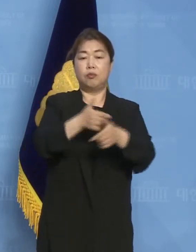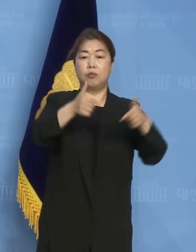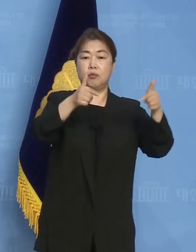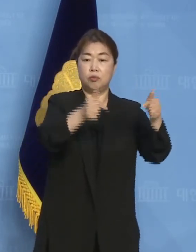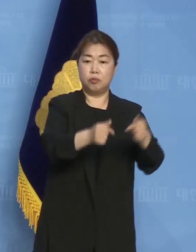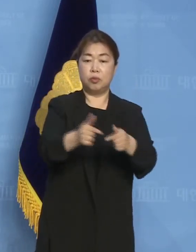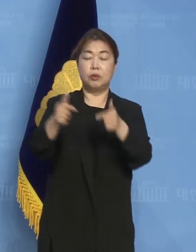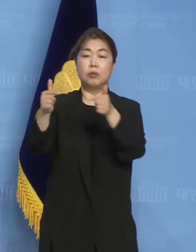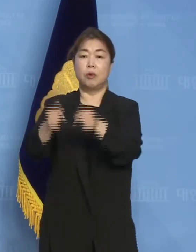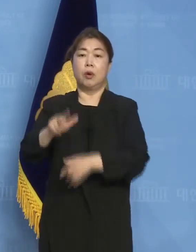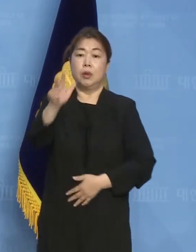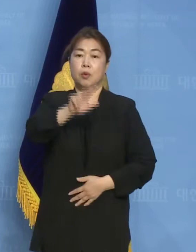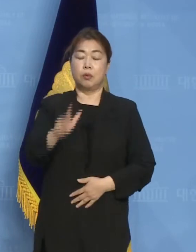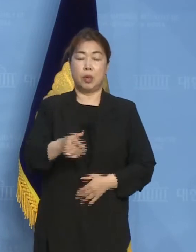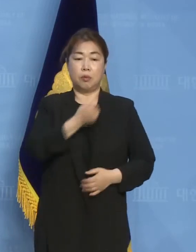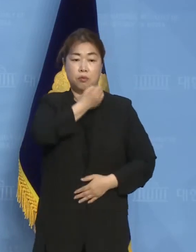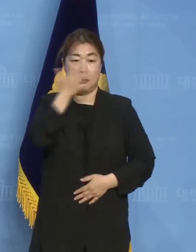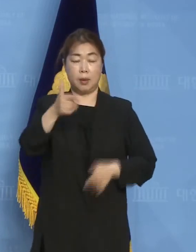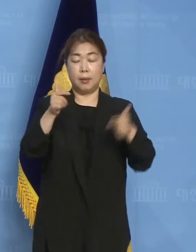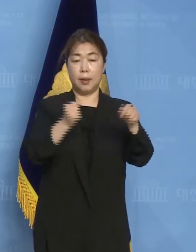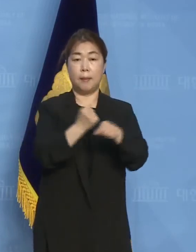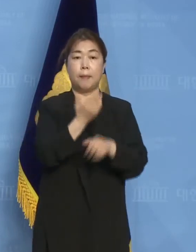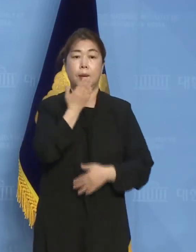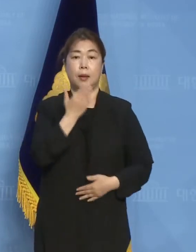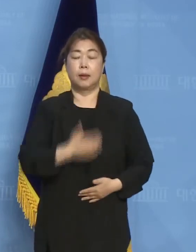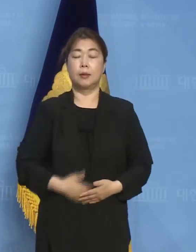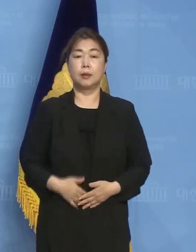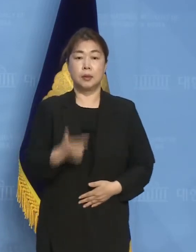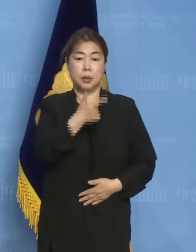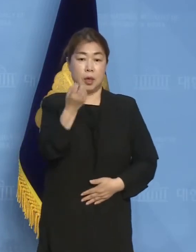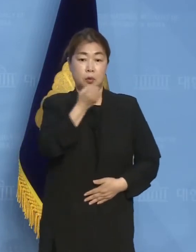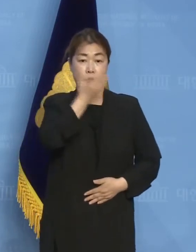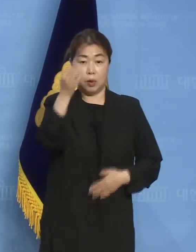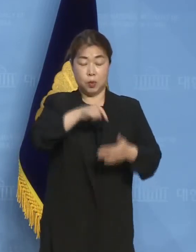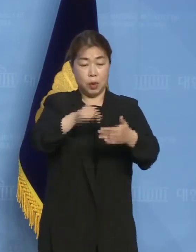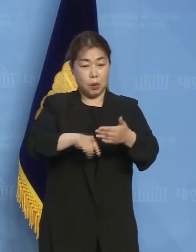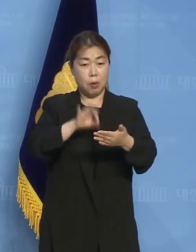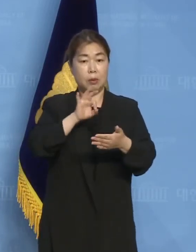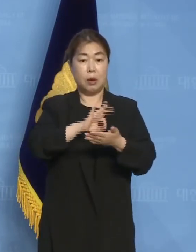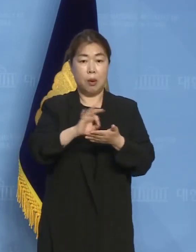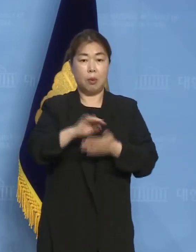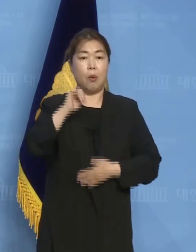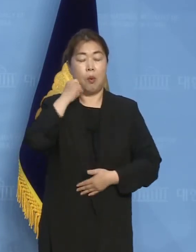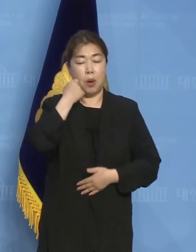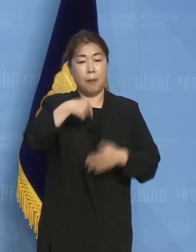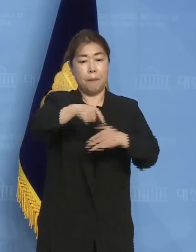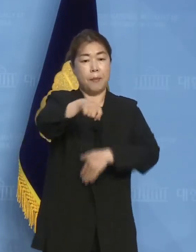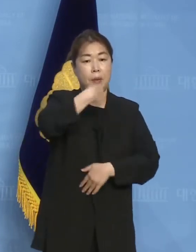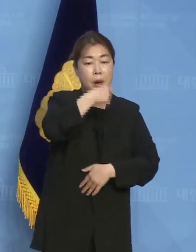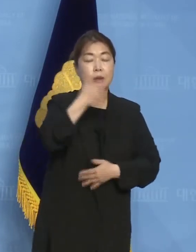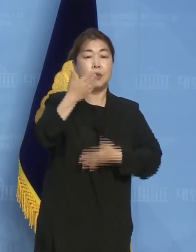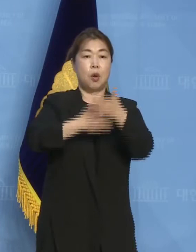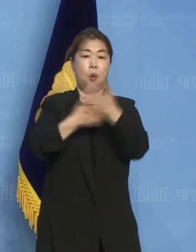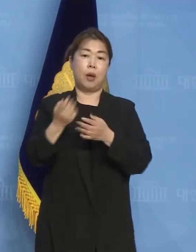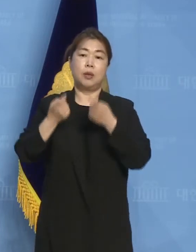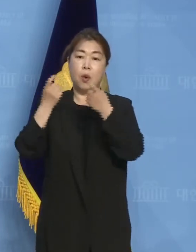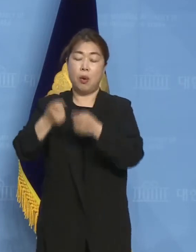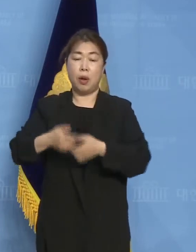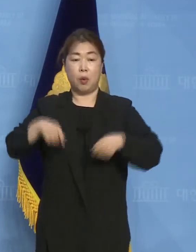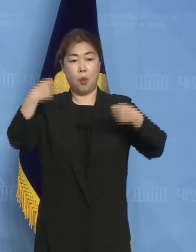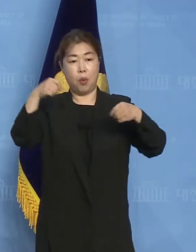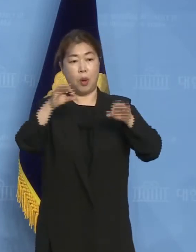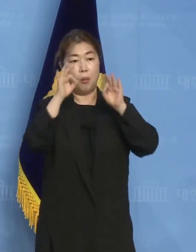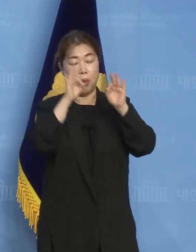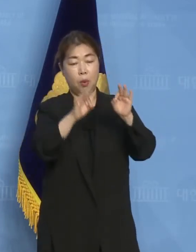전국적인 대유행의 가능성을 낮출 수 있습니다. 대유행 속에서 활용하기 어려운 외식, 영화, 여행, 공연 등의